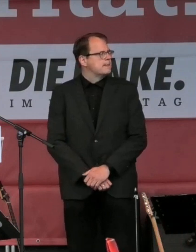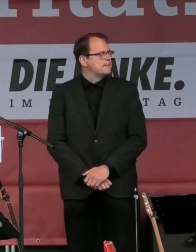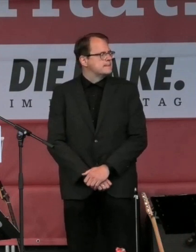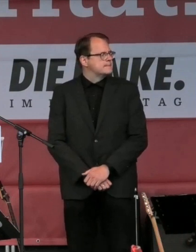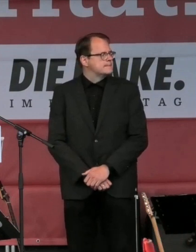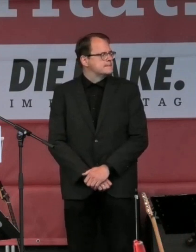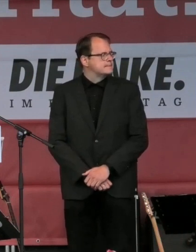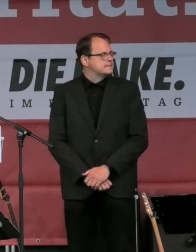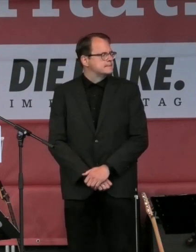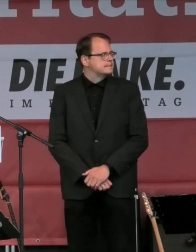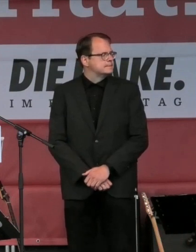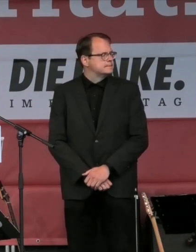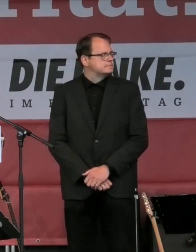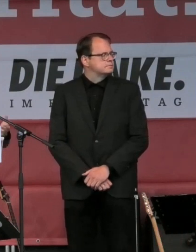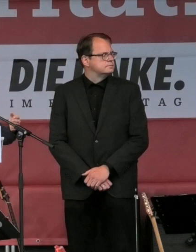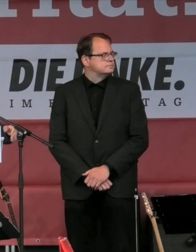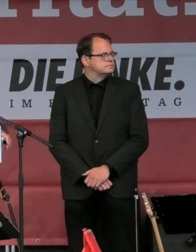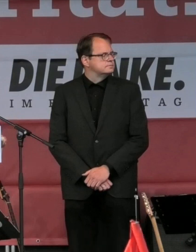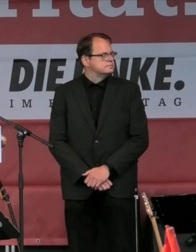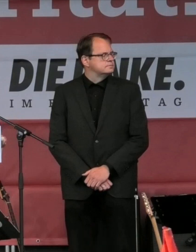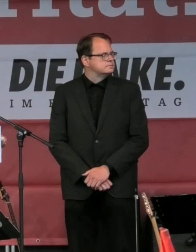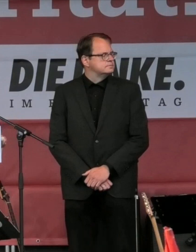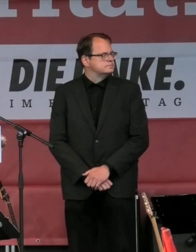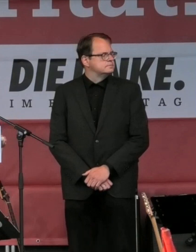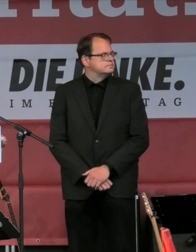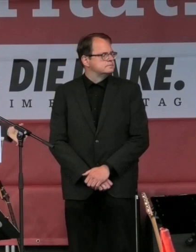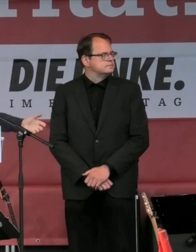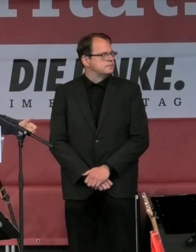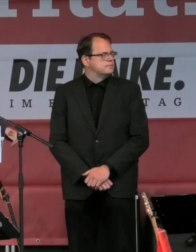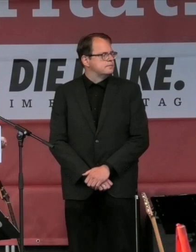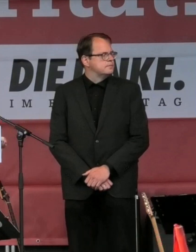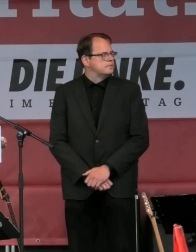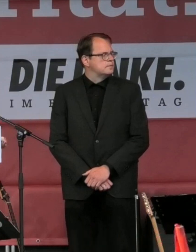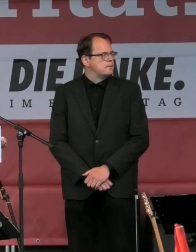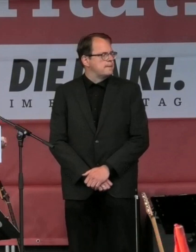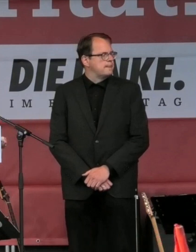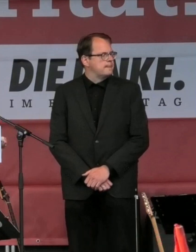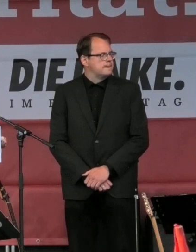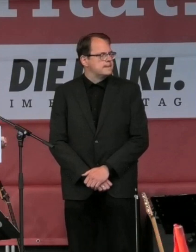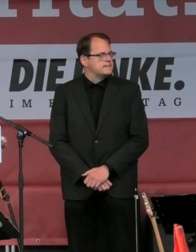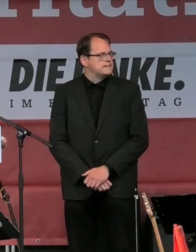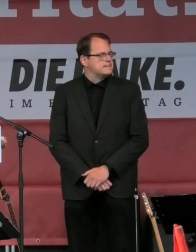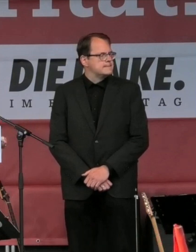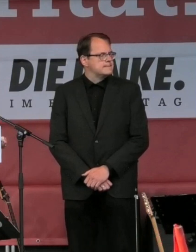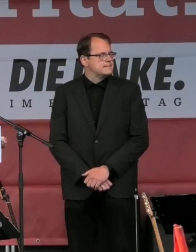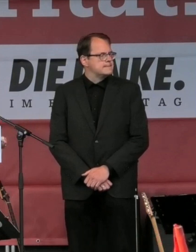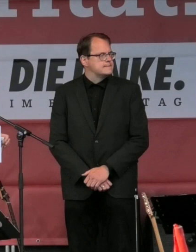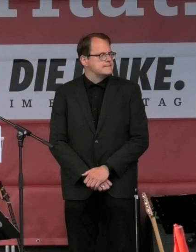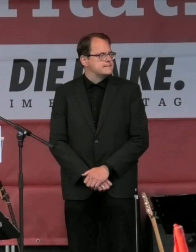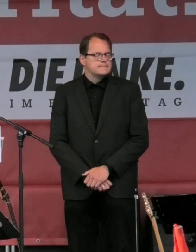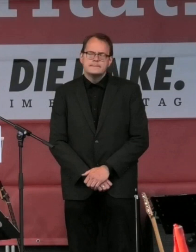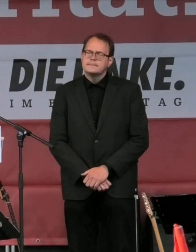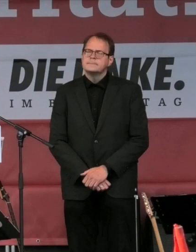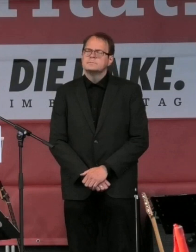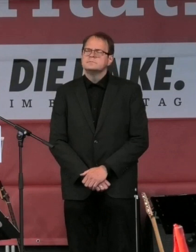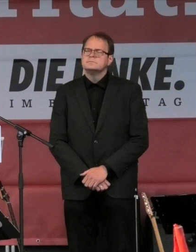drückt und diese offiziere damals hat nicht auf den knopf gedrückt sonst werden wir wahrscheinlich hier alle nicht mehr auf dem platz und das